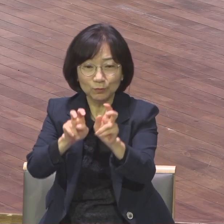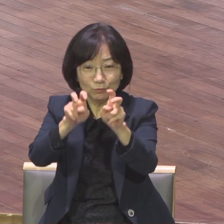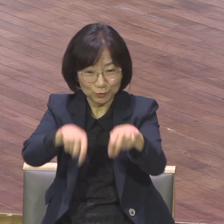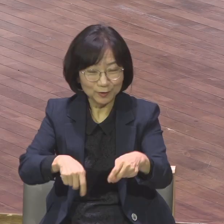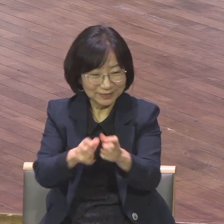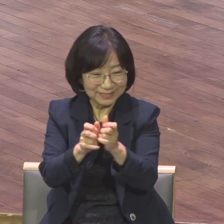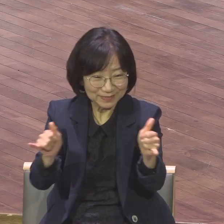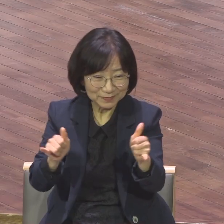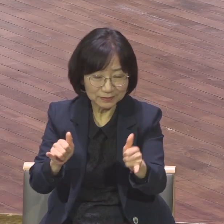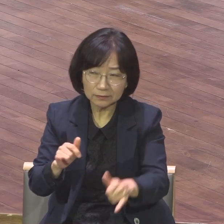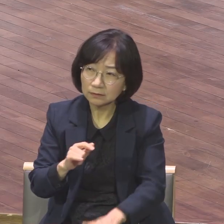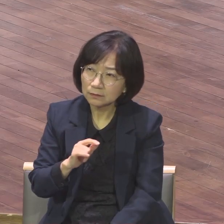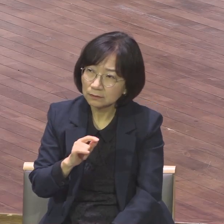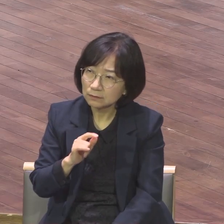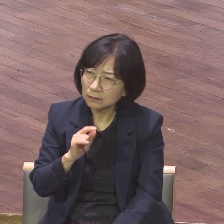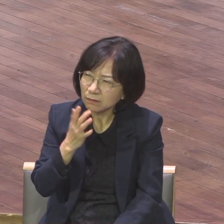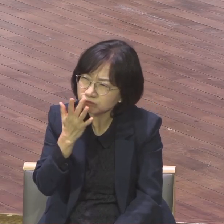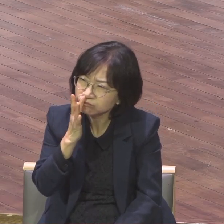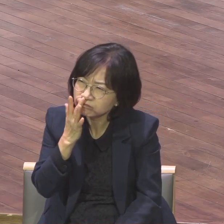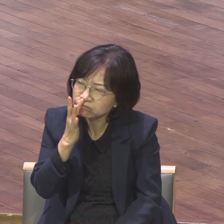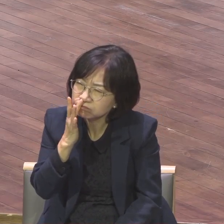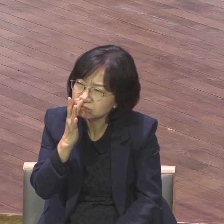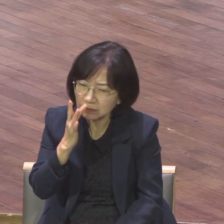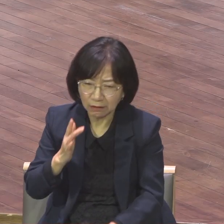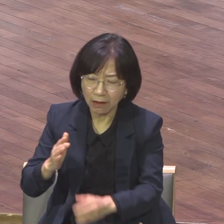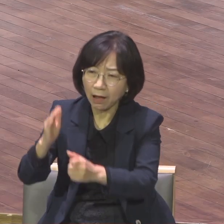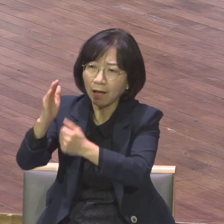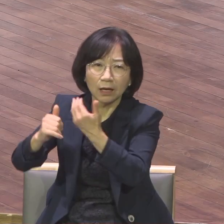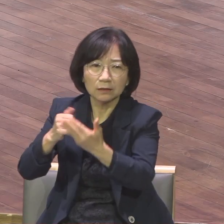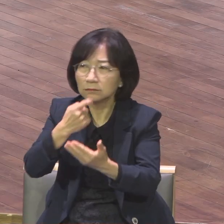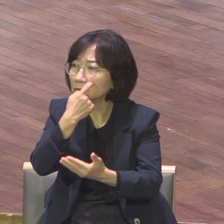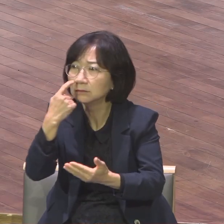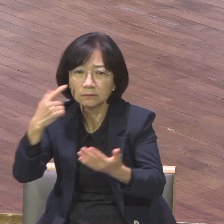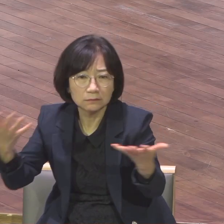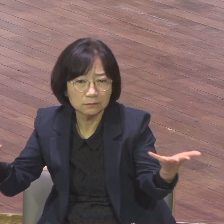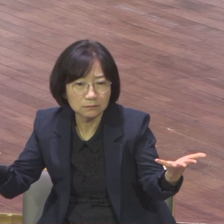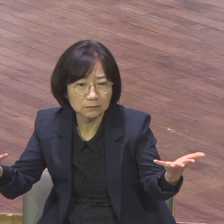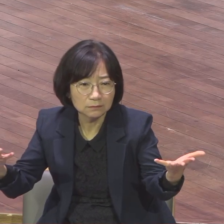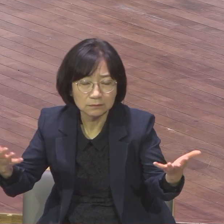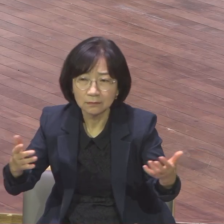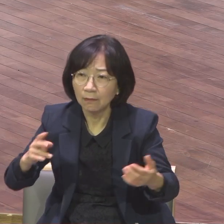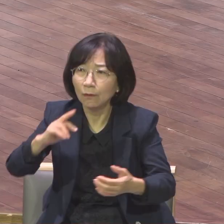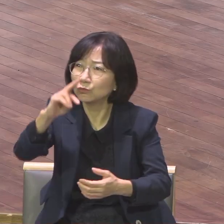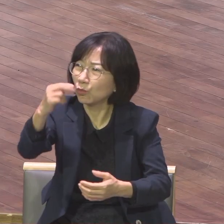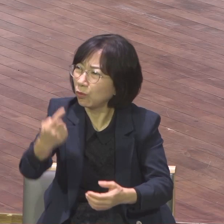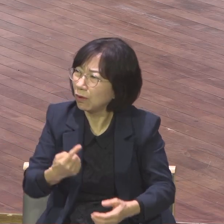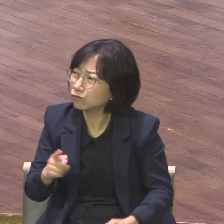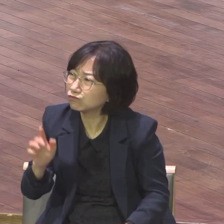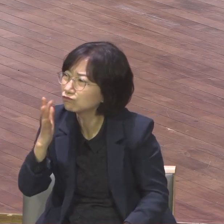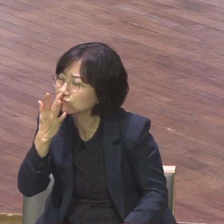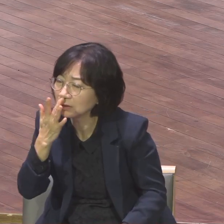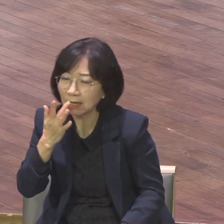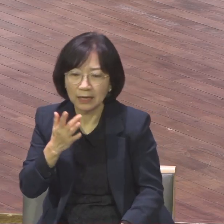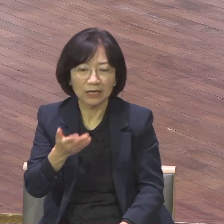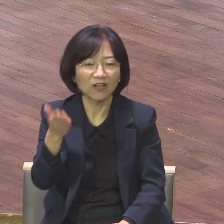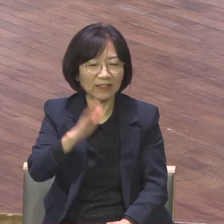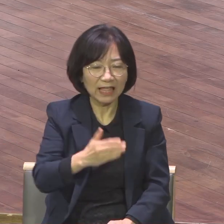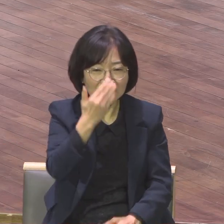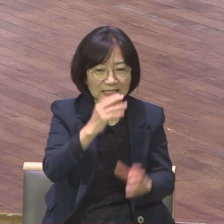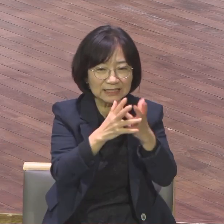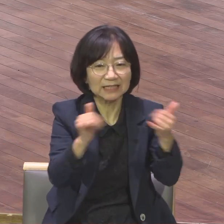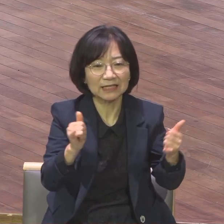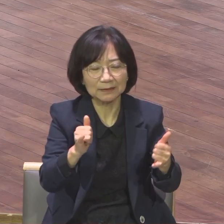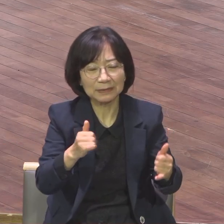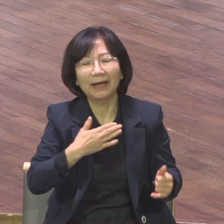바벨론 저 애굽 모르는 말이에요. 선택된 이스라엘 사람만 알아듣는 말을 예레미야가 하는